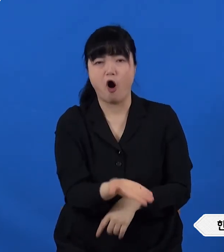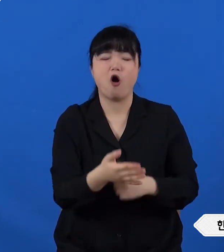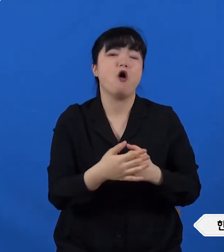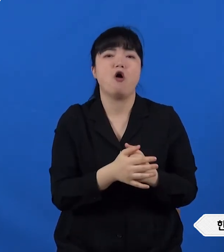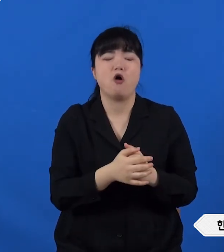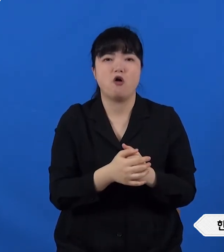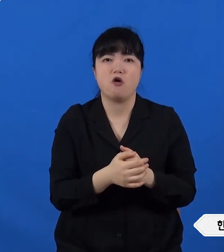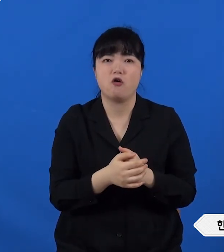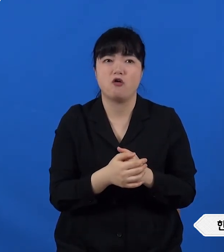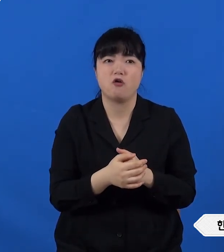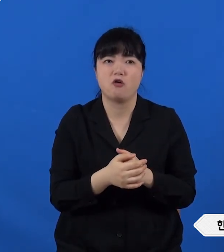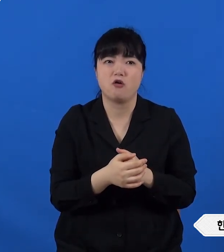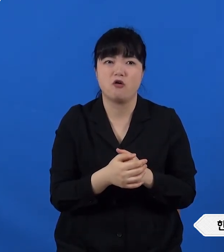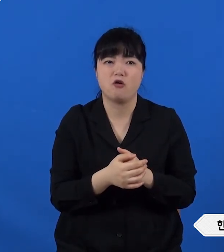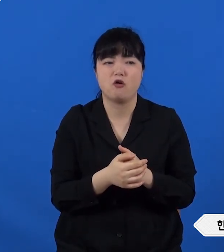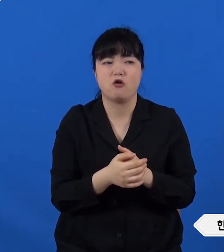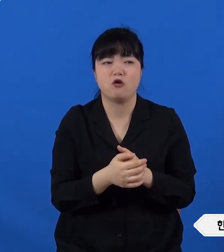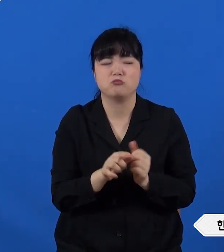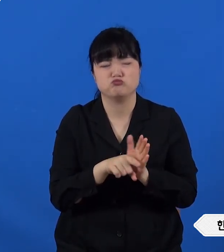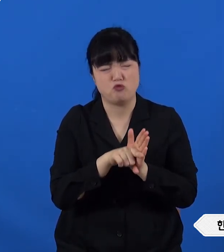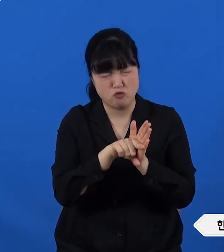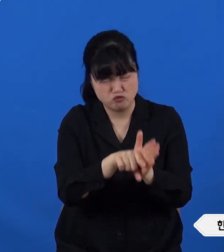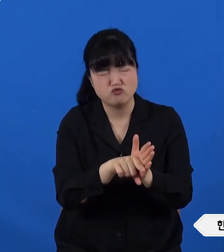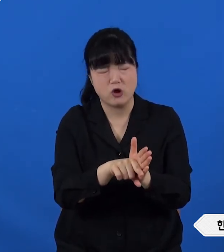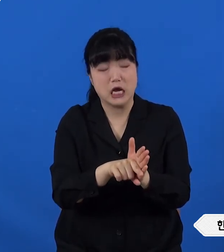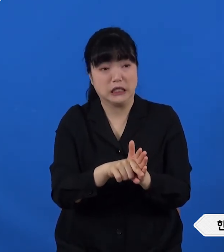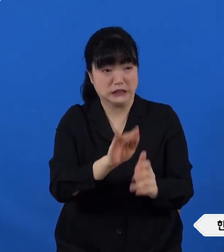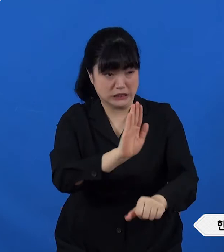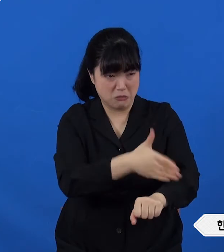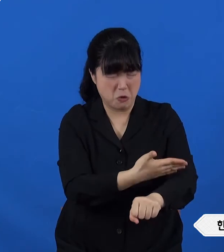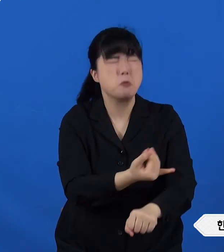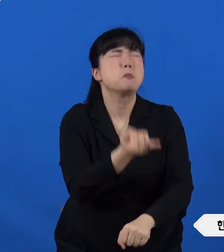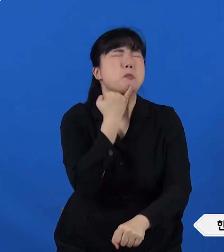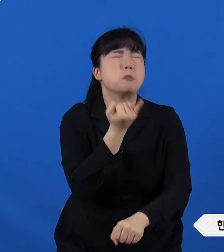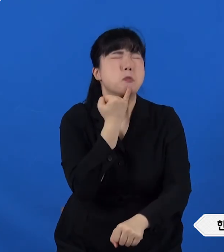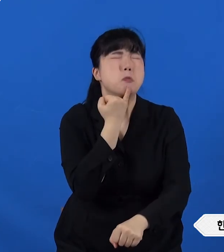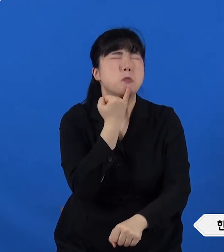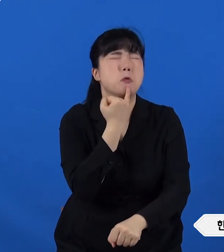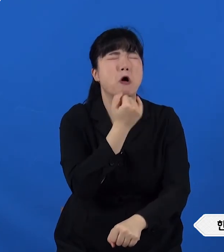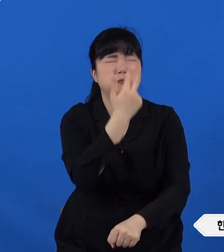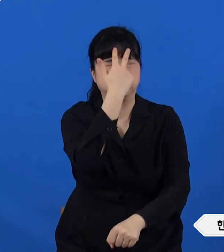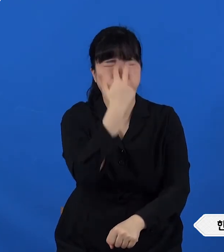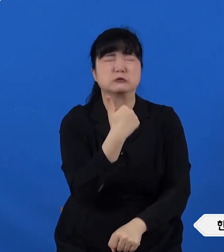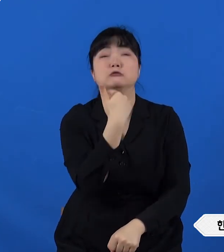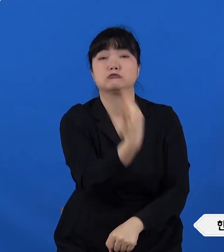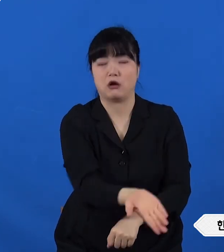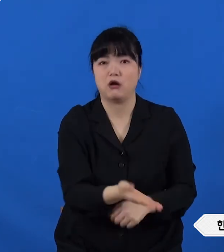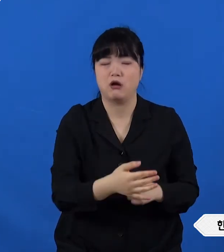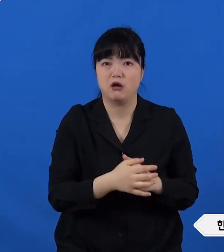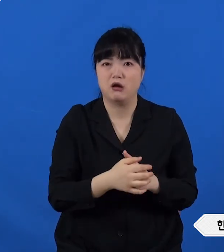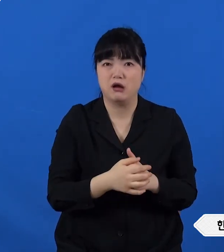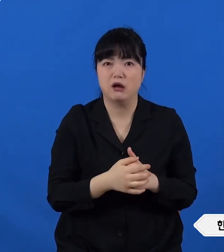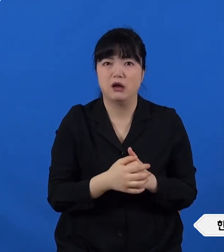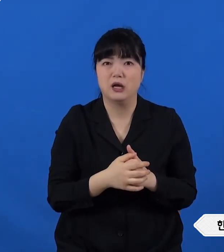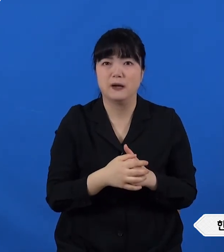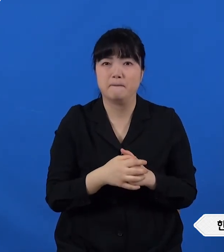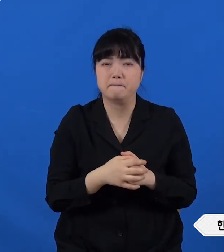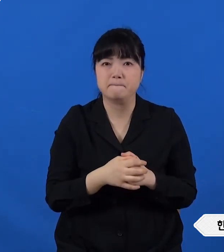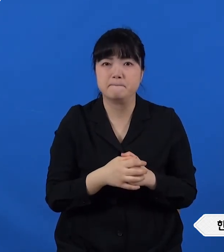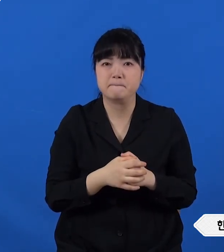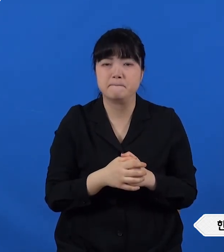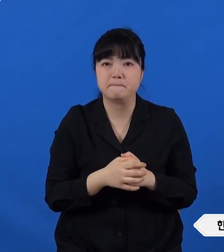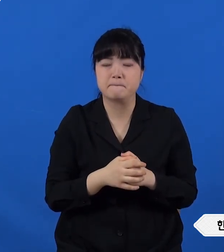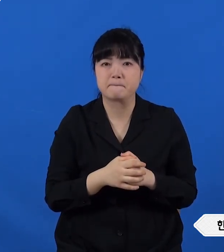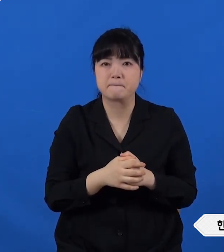그냥 봐주고 밀어주고 잘못을 저질러도 그냥 쓱싹쓱싹 다 덮어주고,